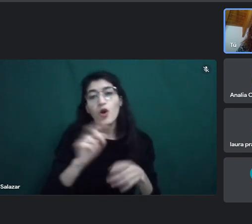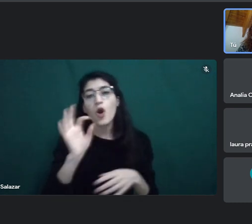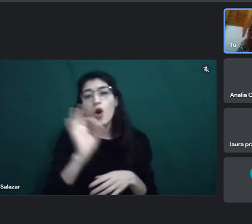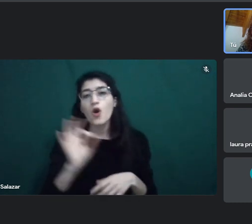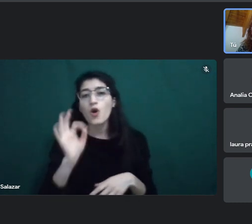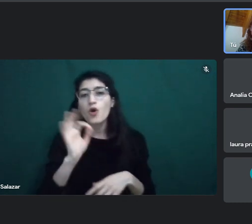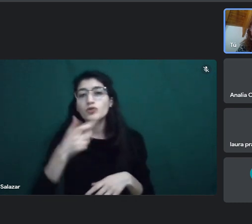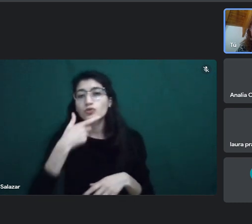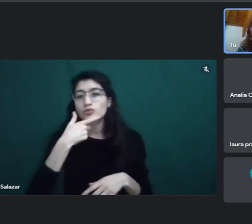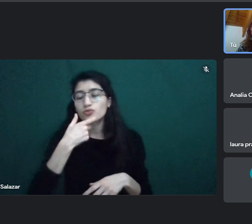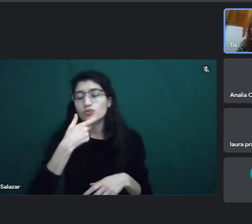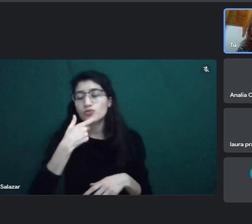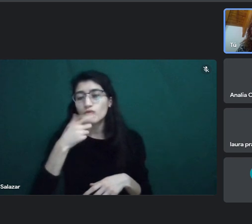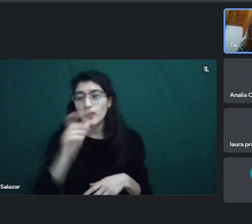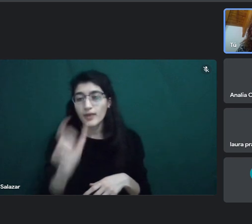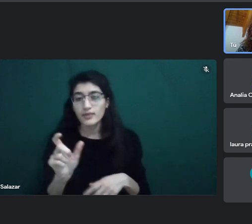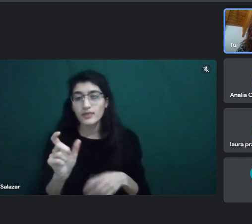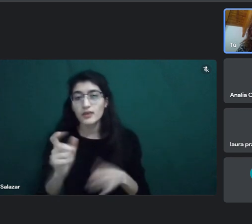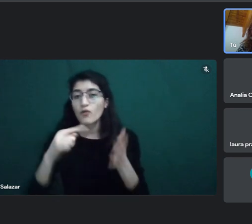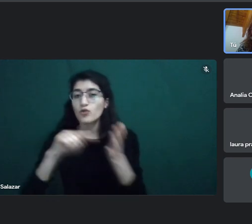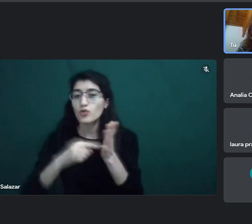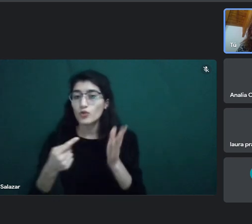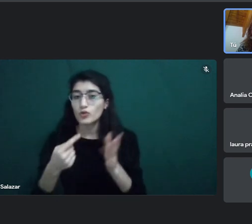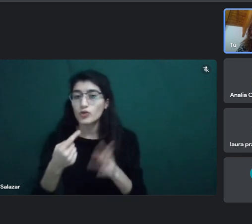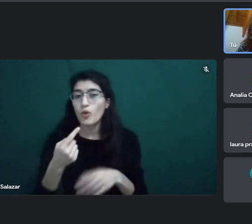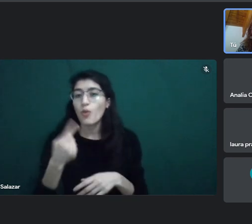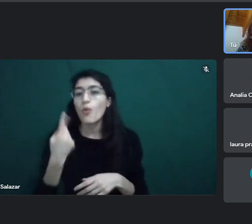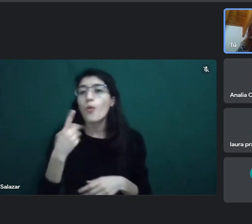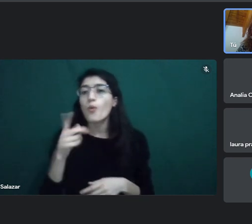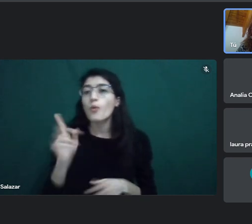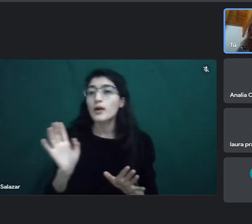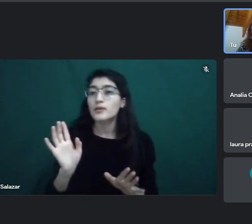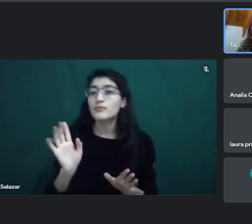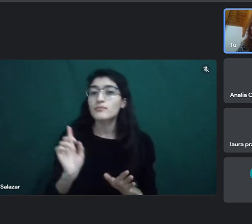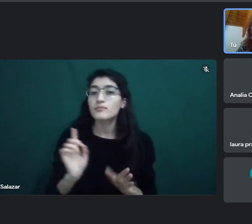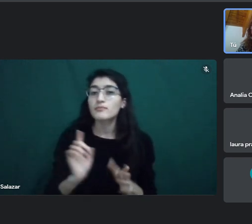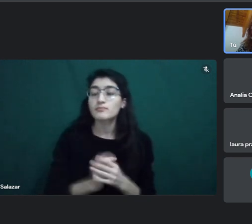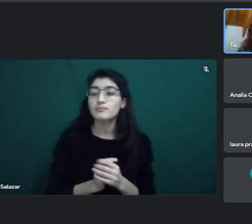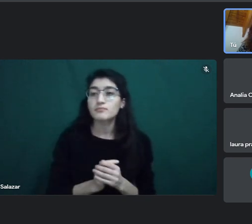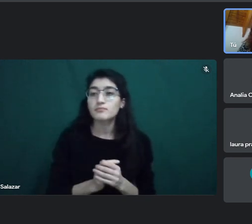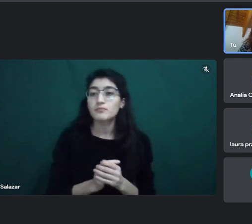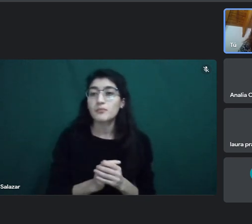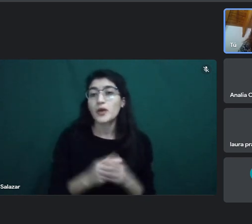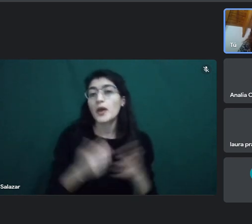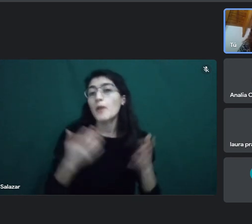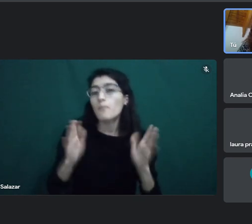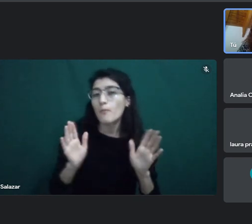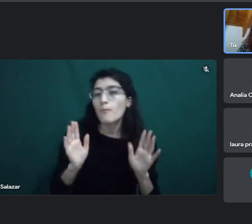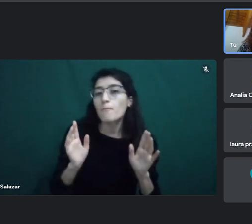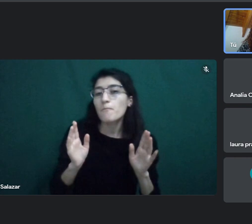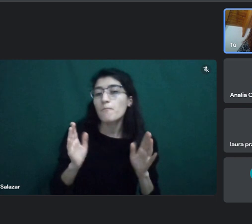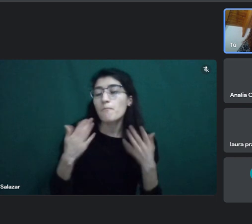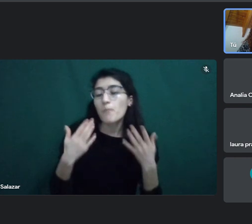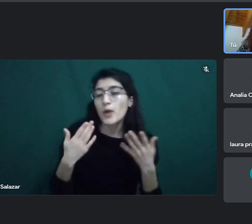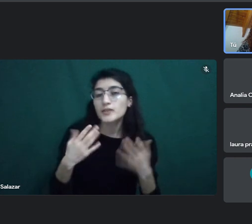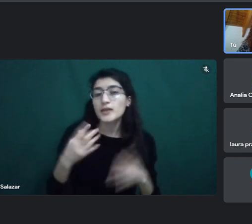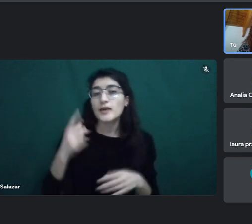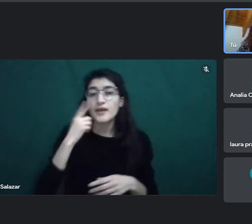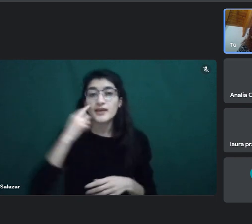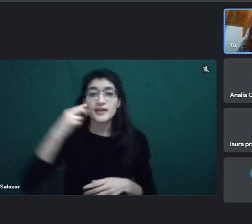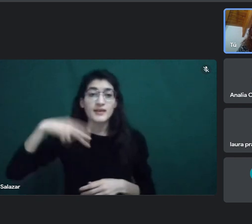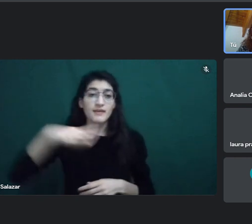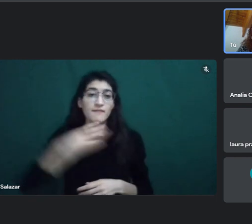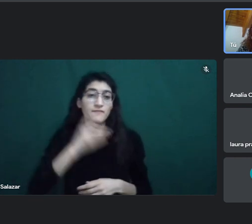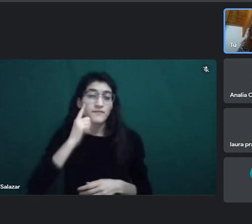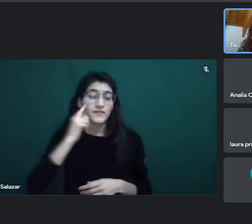Que también podría ser infinitivo, ¿sí? Pero no después de preposición. Puede ser sustantivo o infinitivo, pero